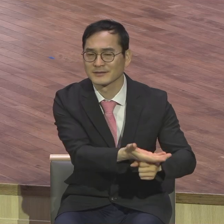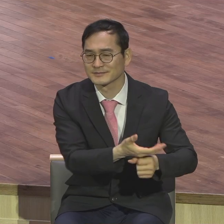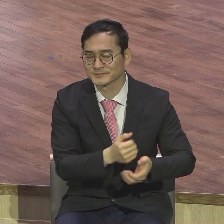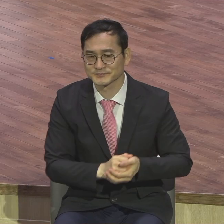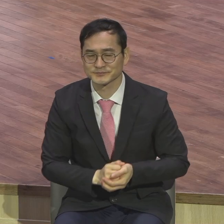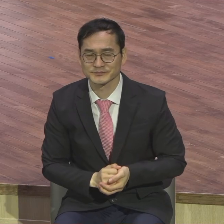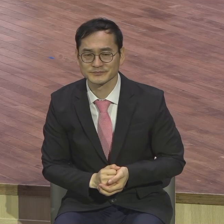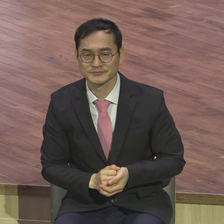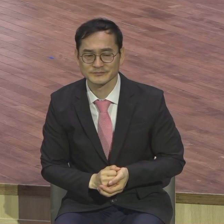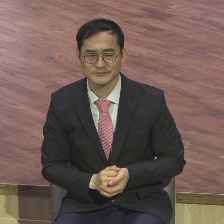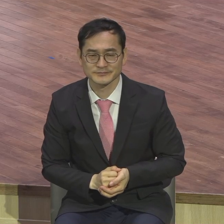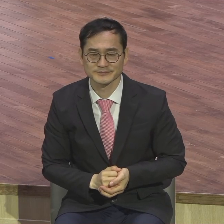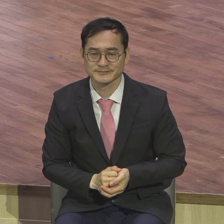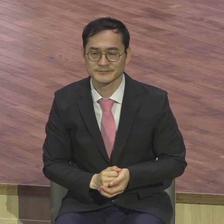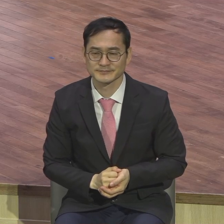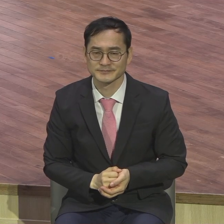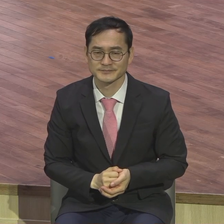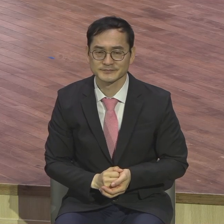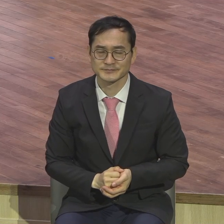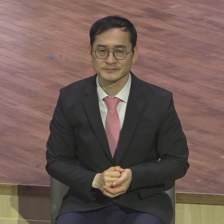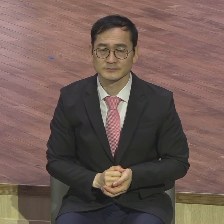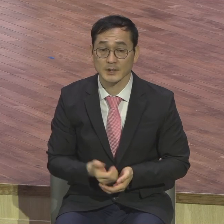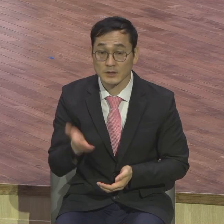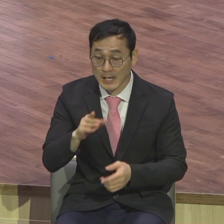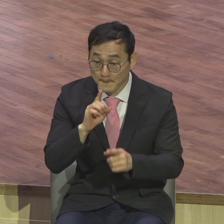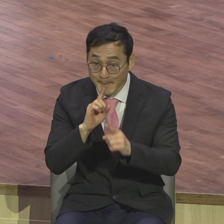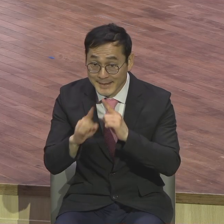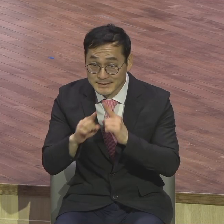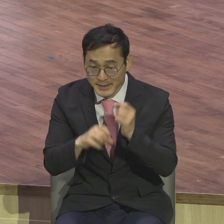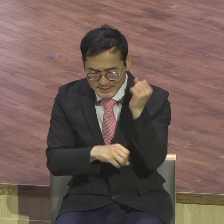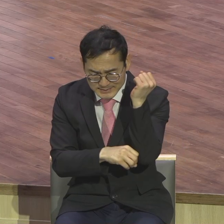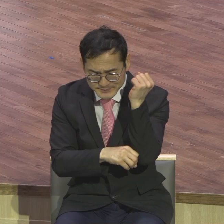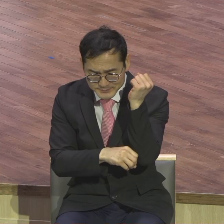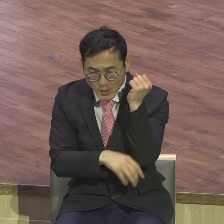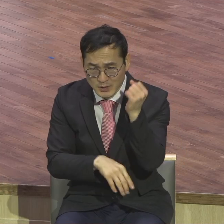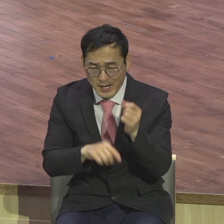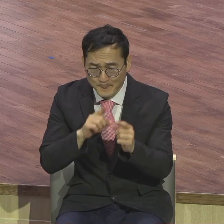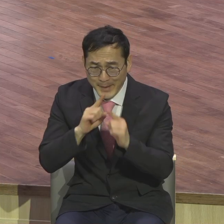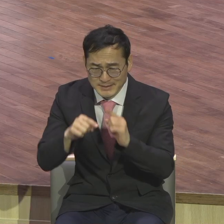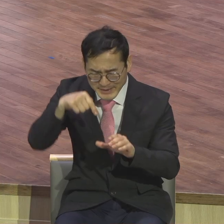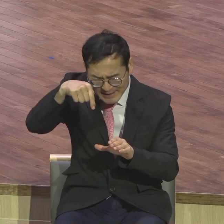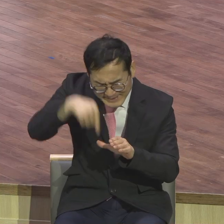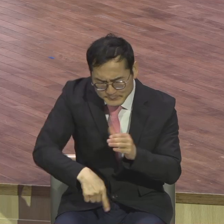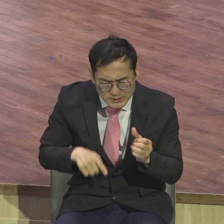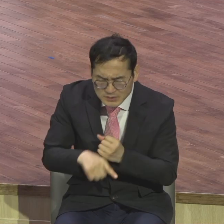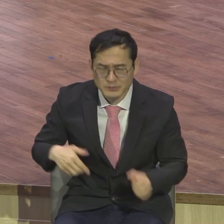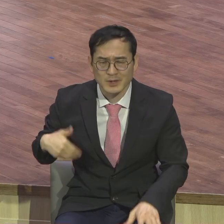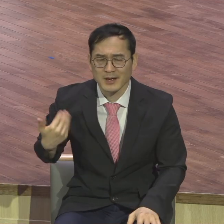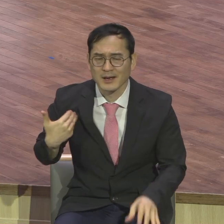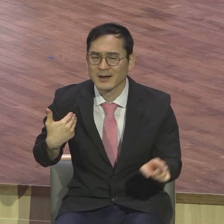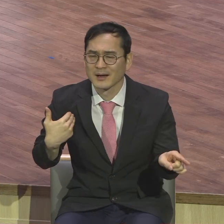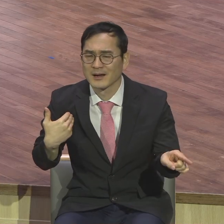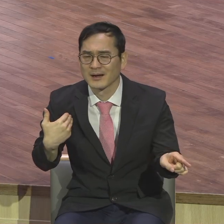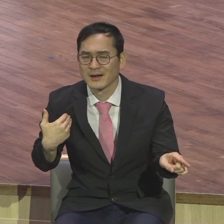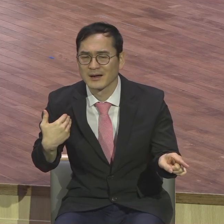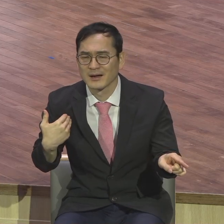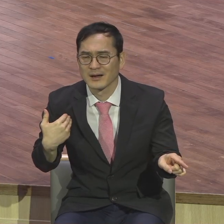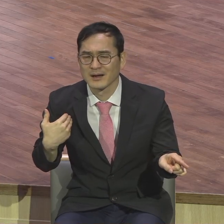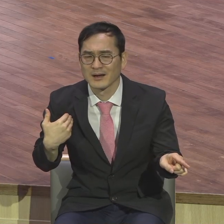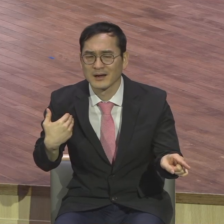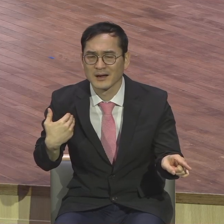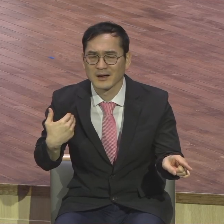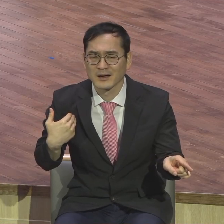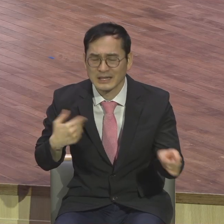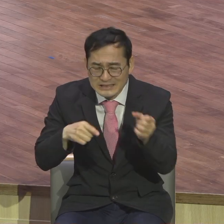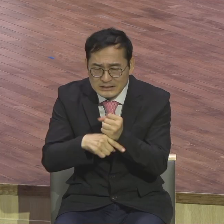것은 이 말씀이 말하는 본질은 다 놓쳐버리고 형식적인 것에 치우쳐서 살고